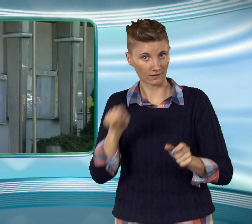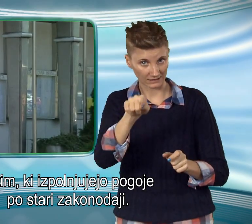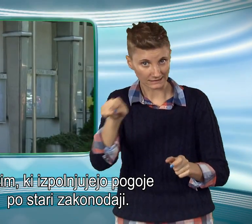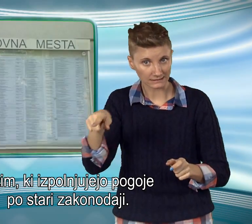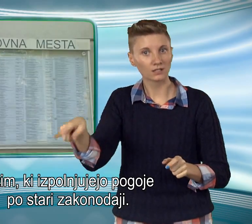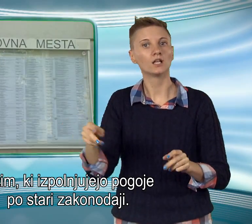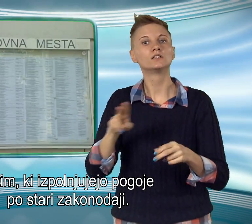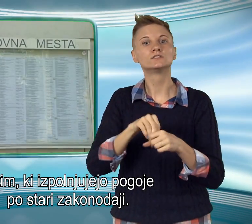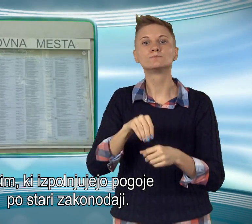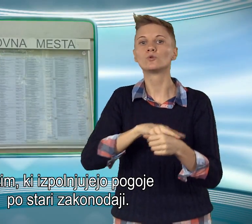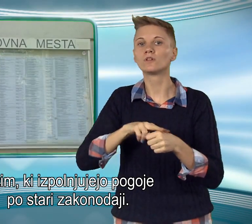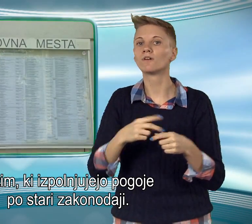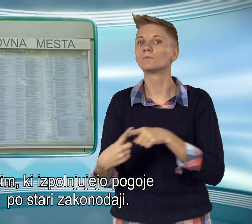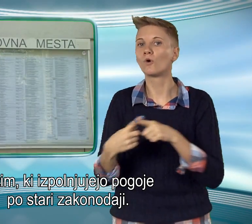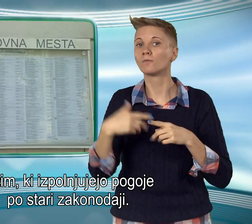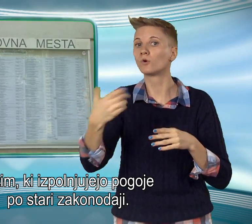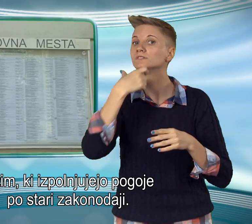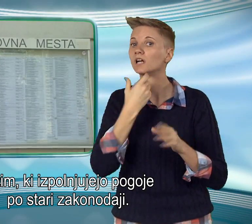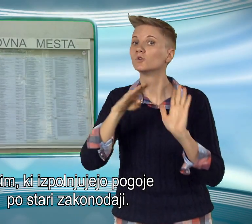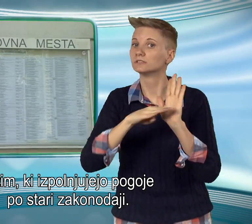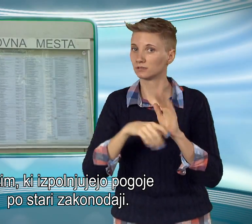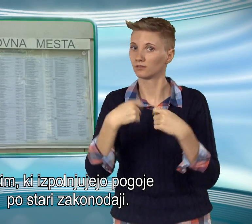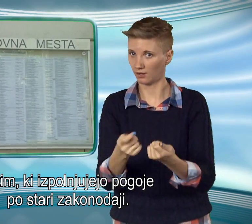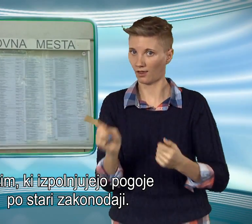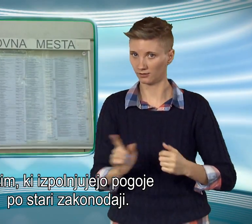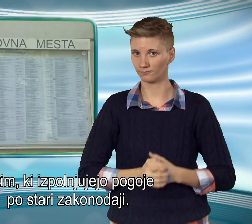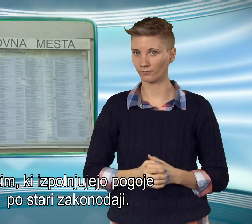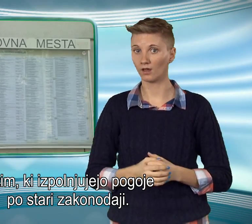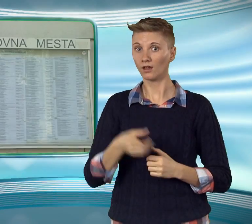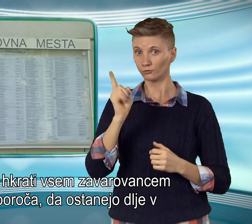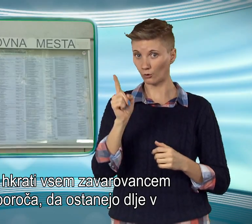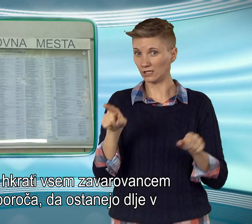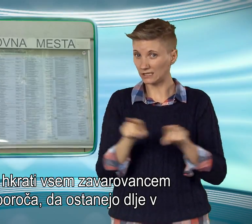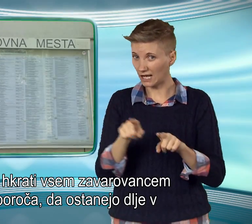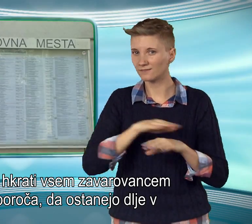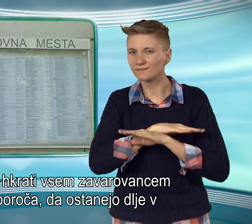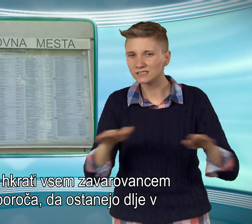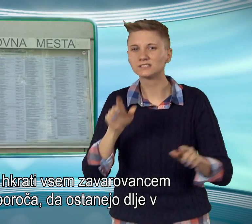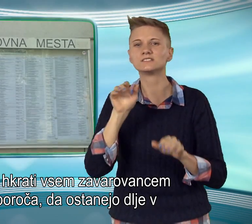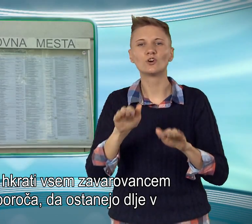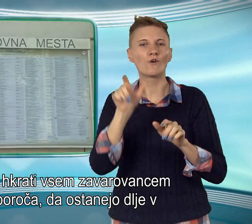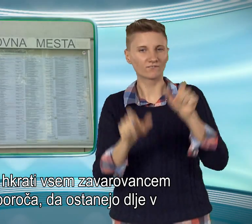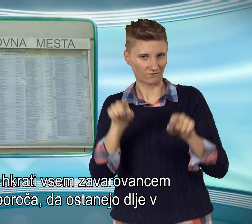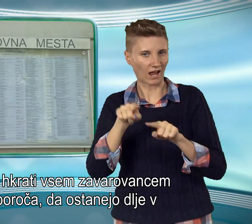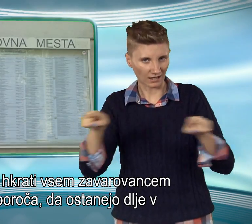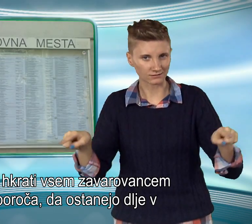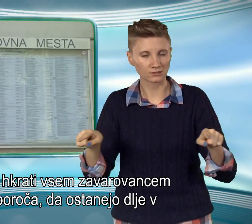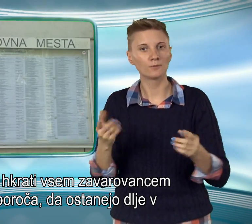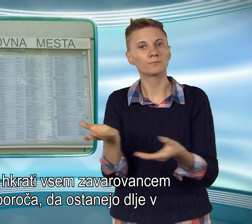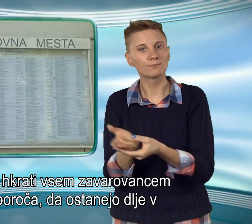ki izpolnjujejo pogoje po stari zakonodaji. Toda hkrati vsem zavarovancem priporoča, da